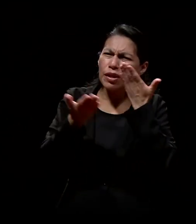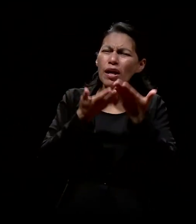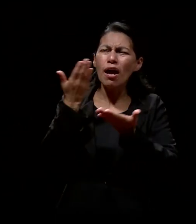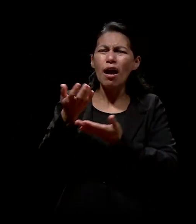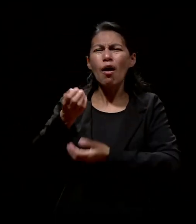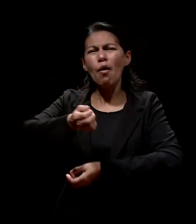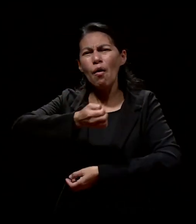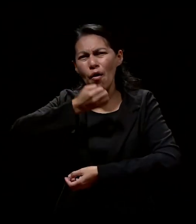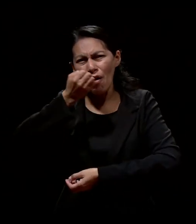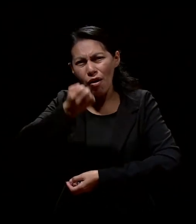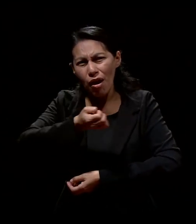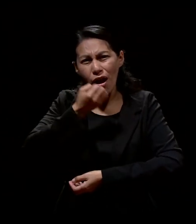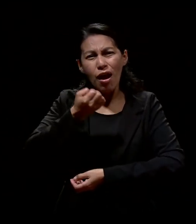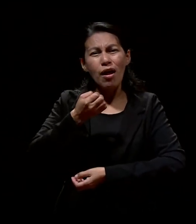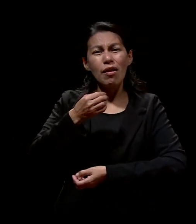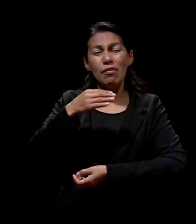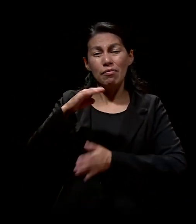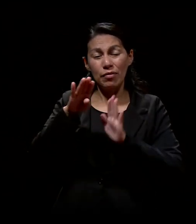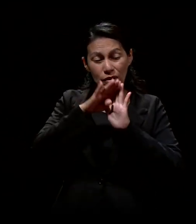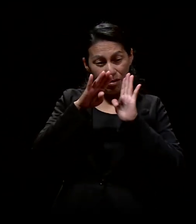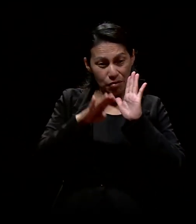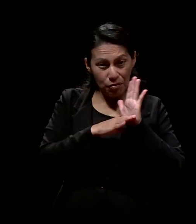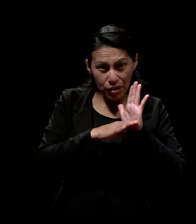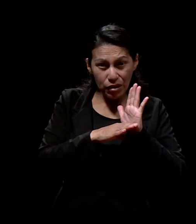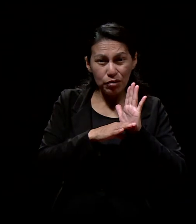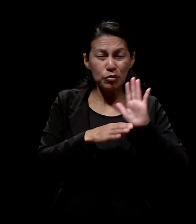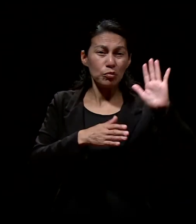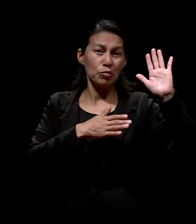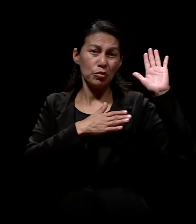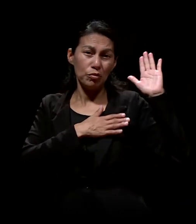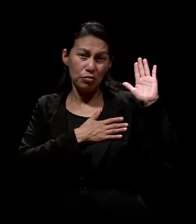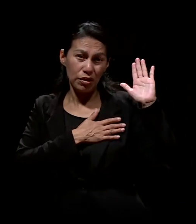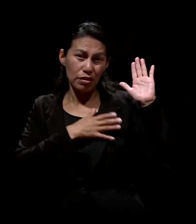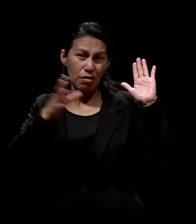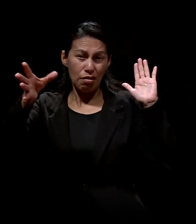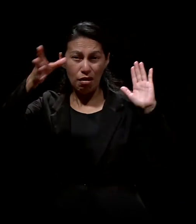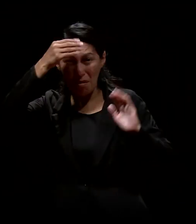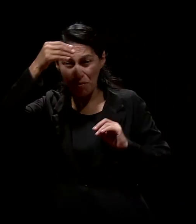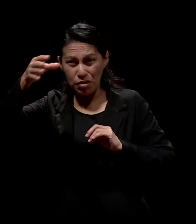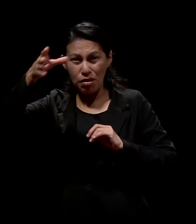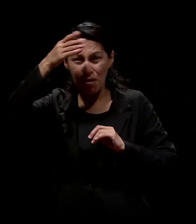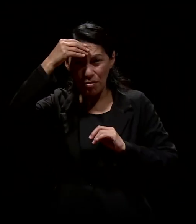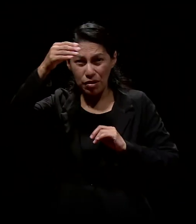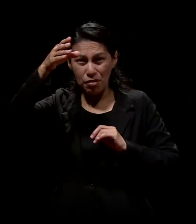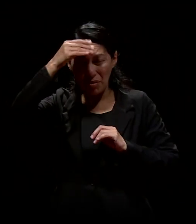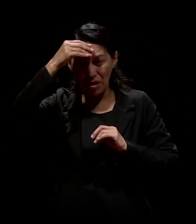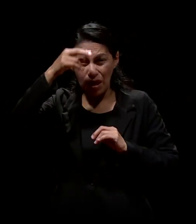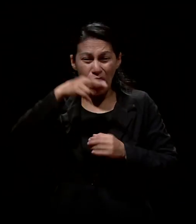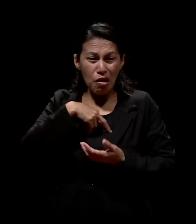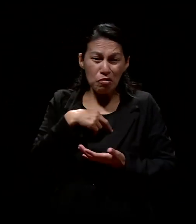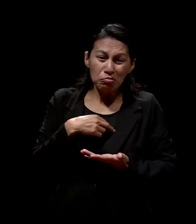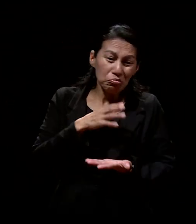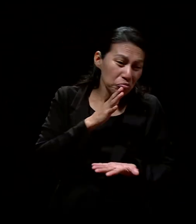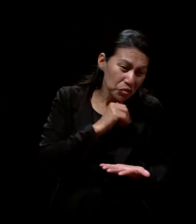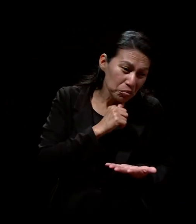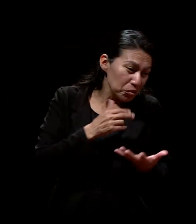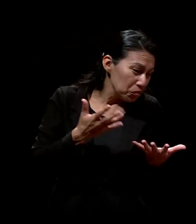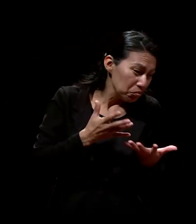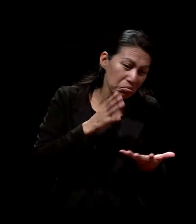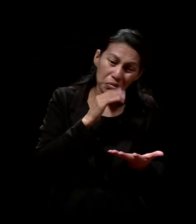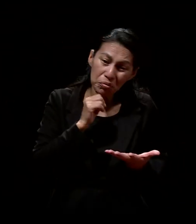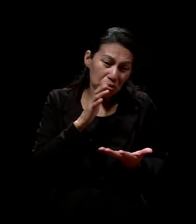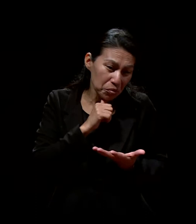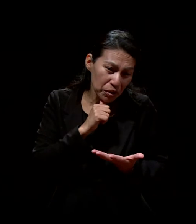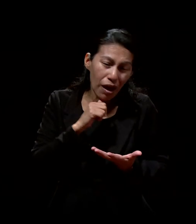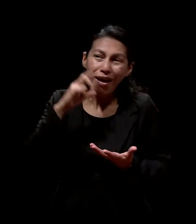sus promesas, en sus mandatos y entregar nuestra vida en sus manos para que Él obre lo que nosotros